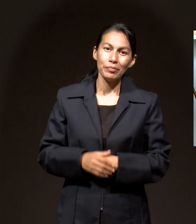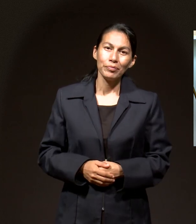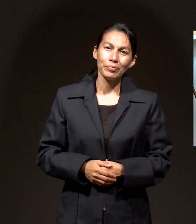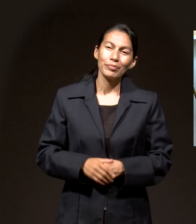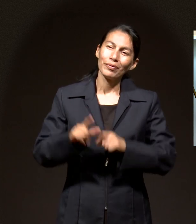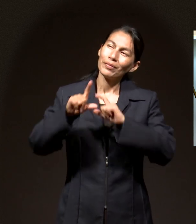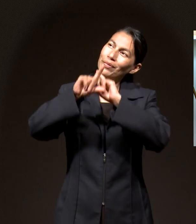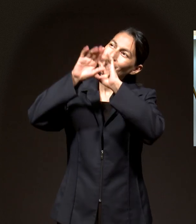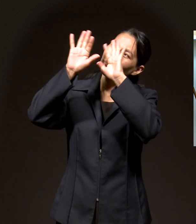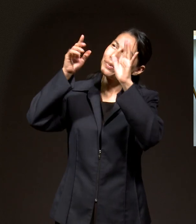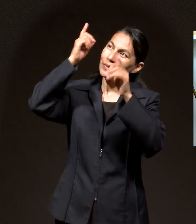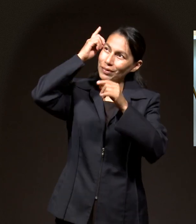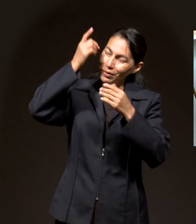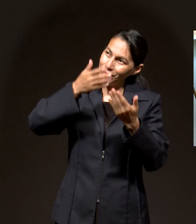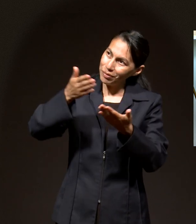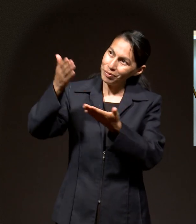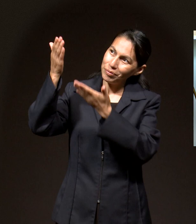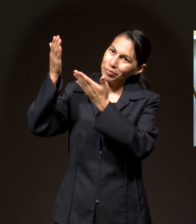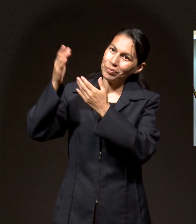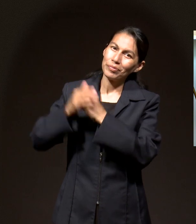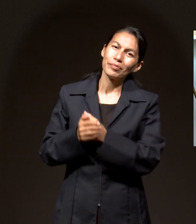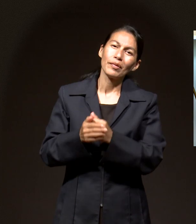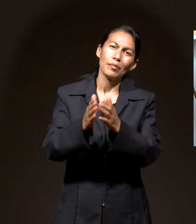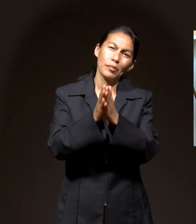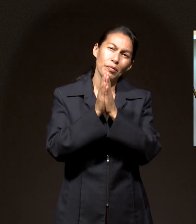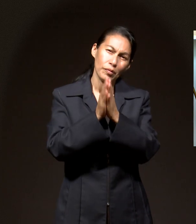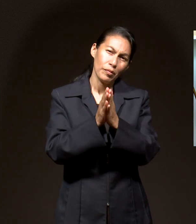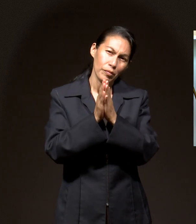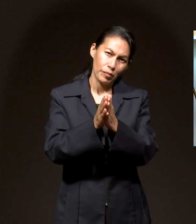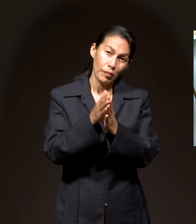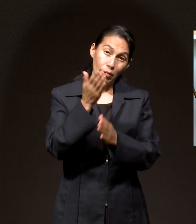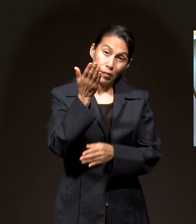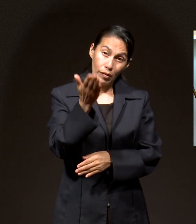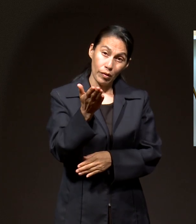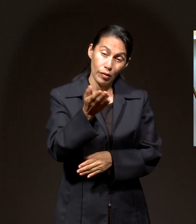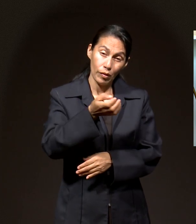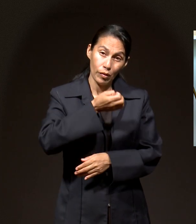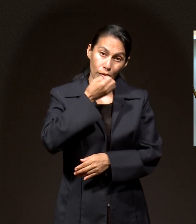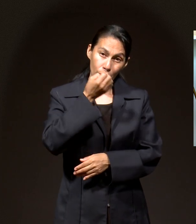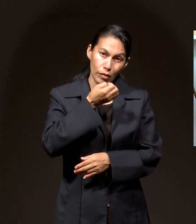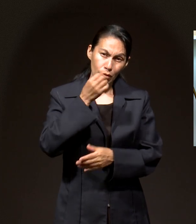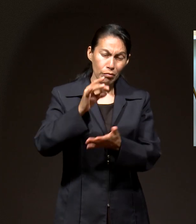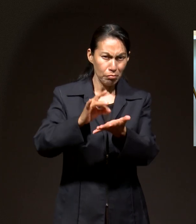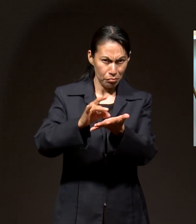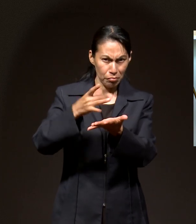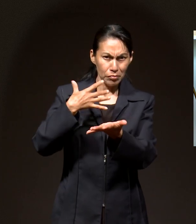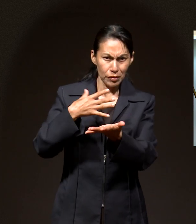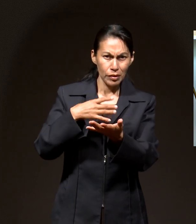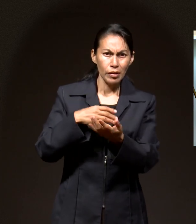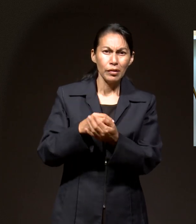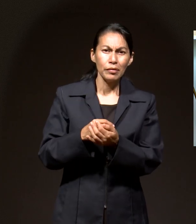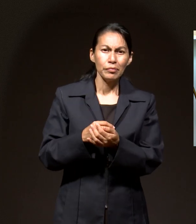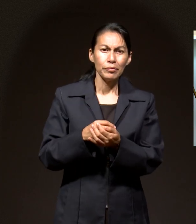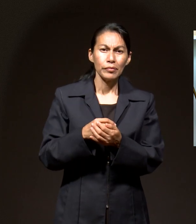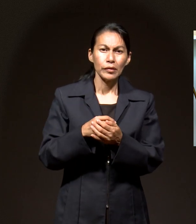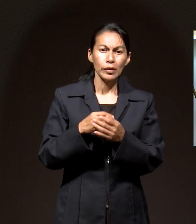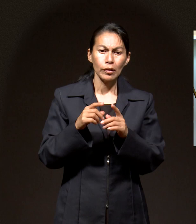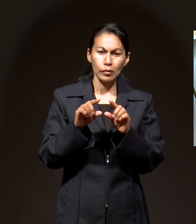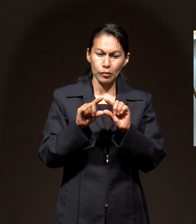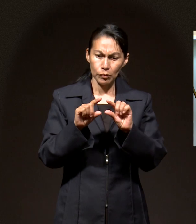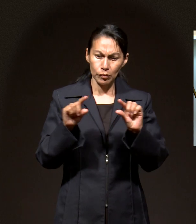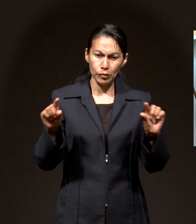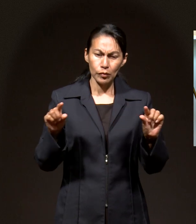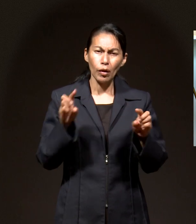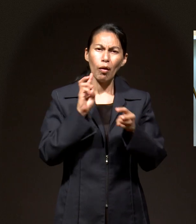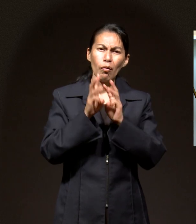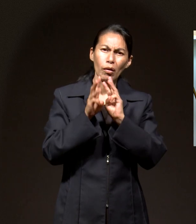Dios, por favor envía tus pedidos de oración a los medios que están pasando en pantalla y que